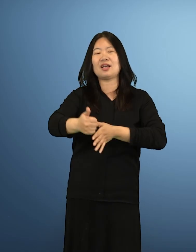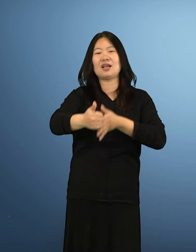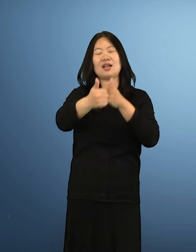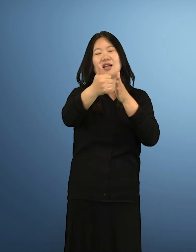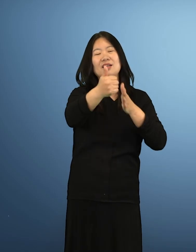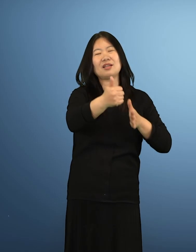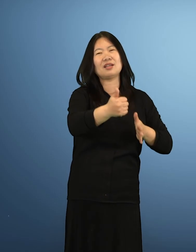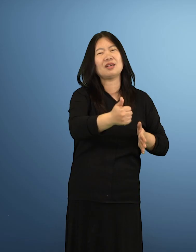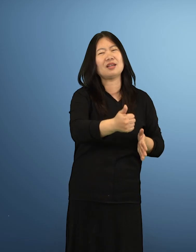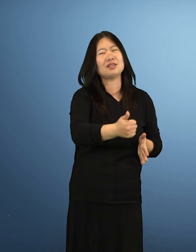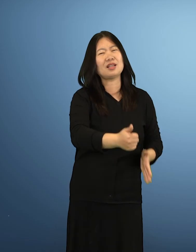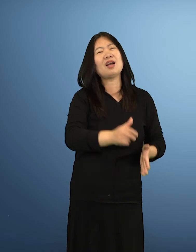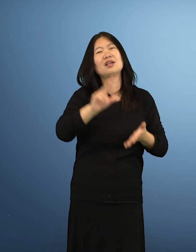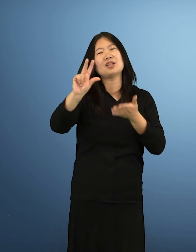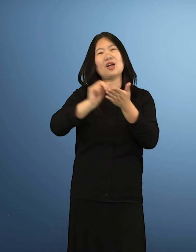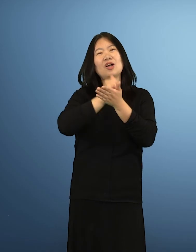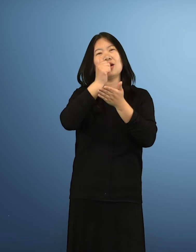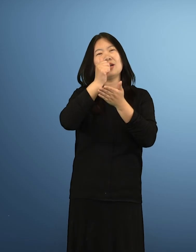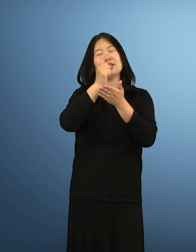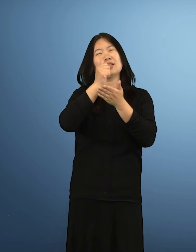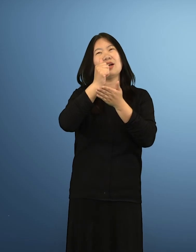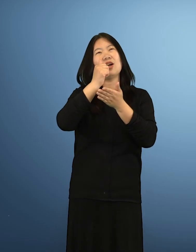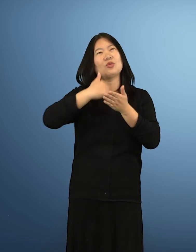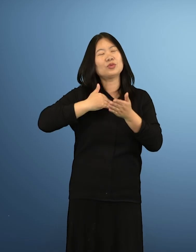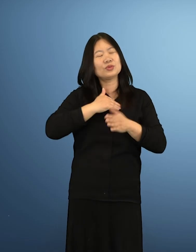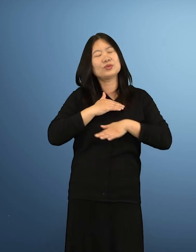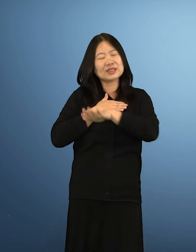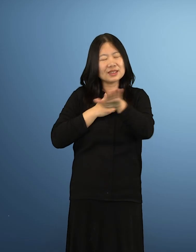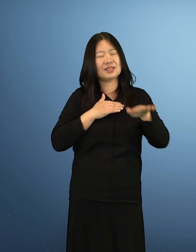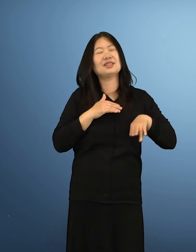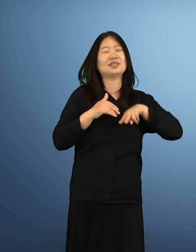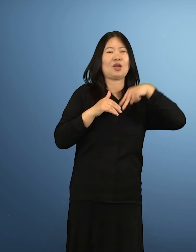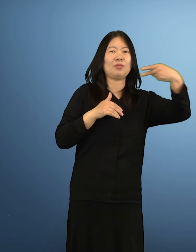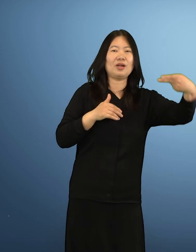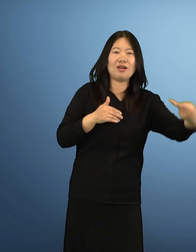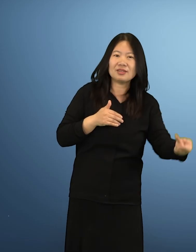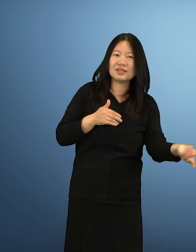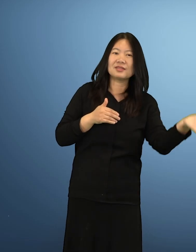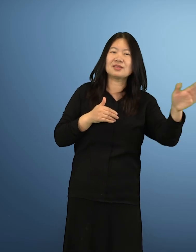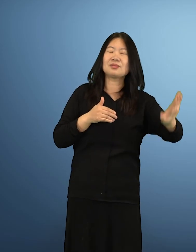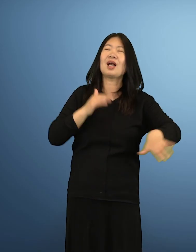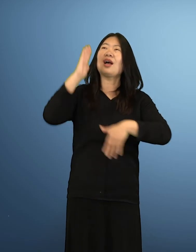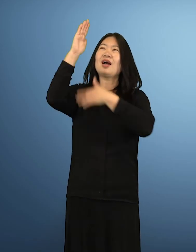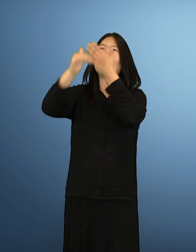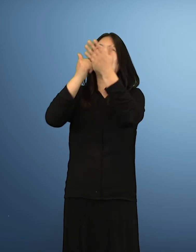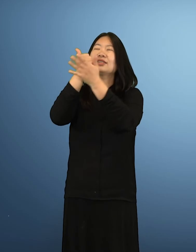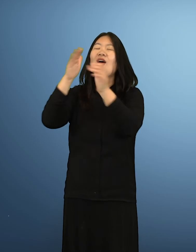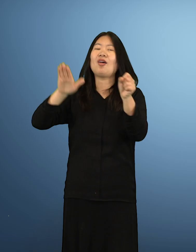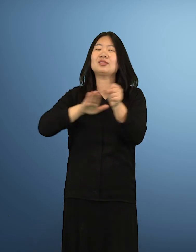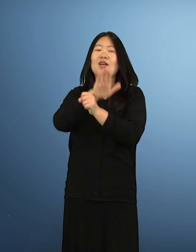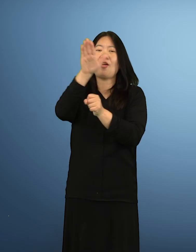돌아가자. 여호와께 돌아가자. 우린 넘어져도 그 사랑